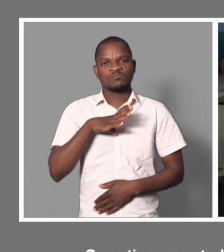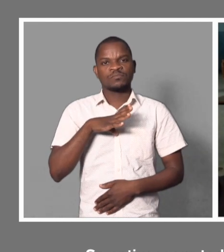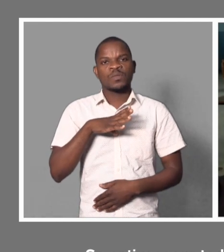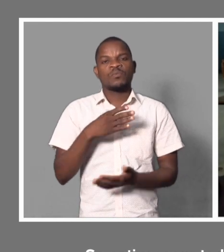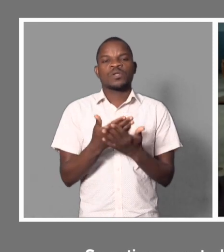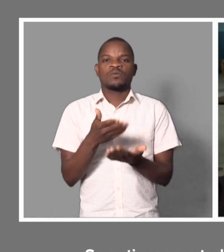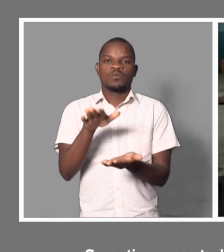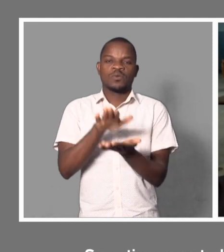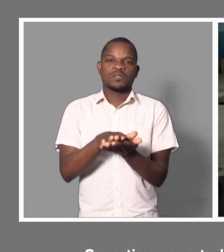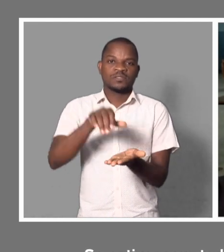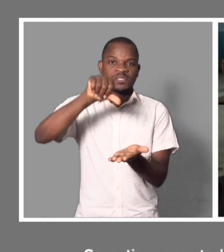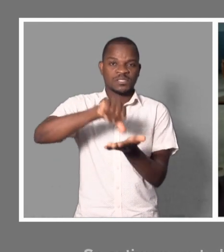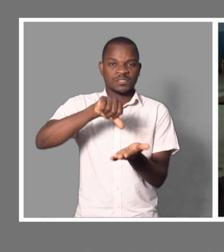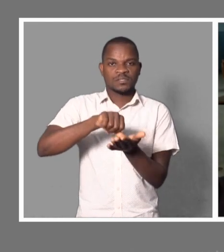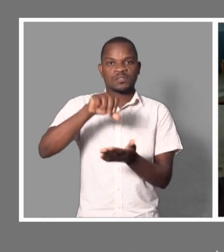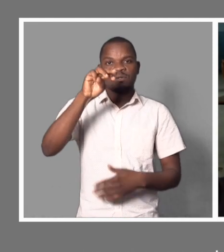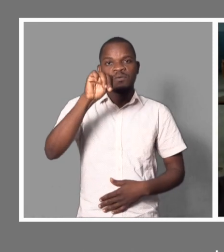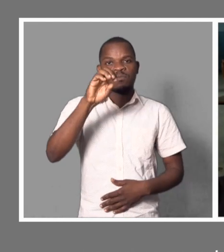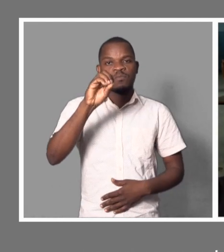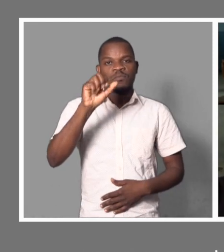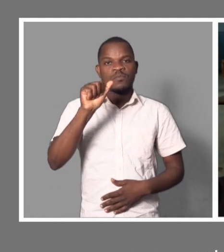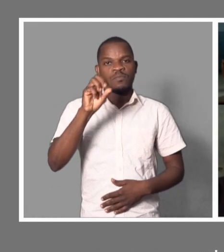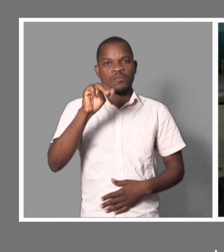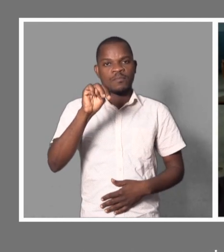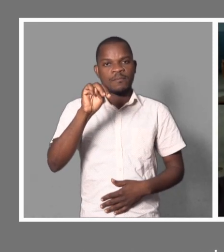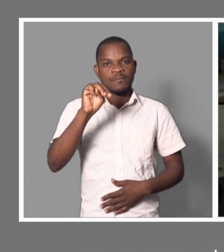aqui, principalmente aqui na vila da Moamba.